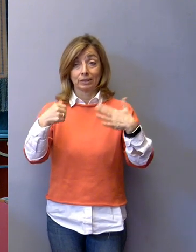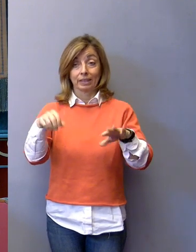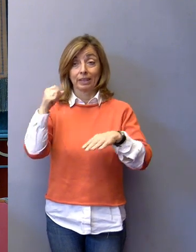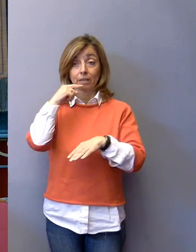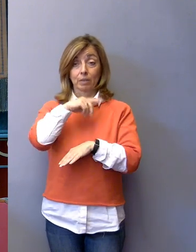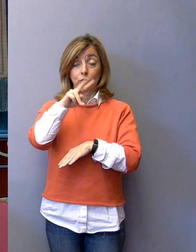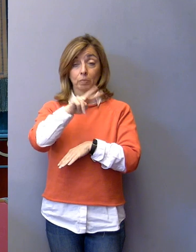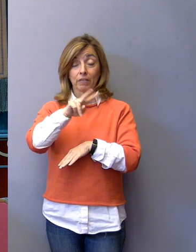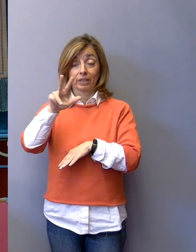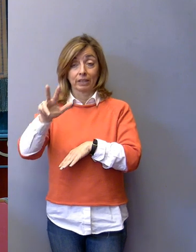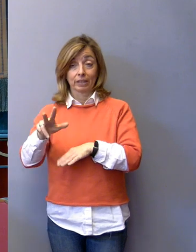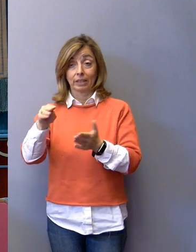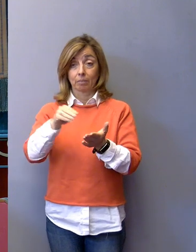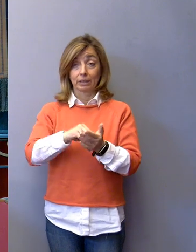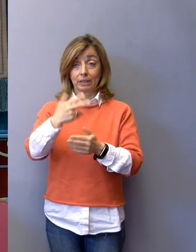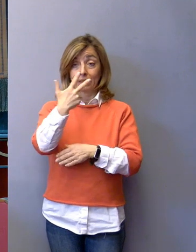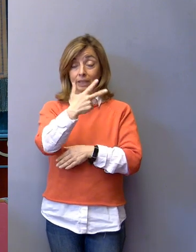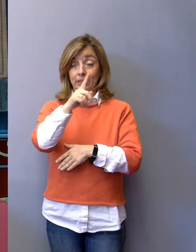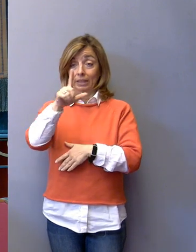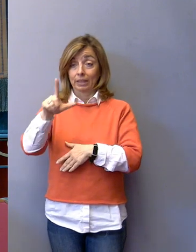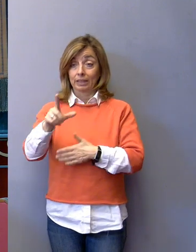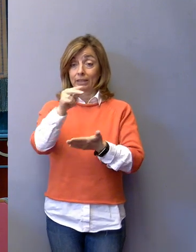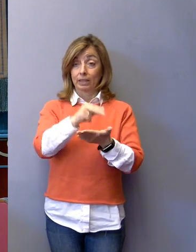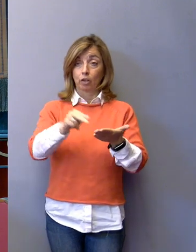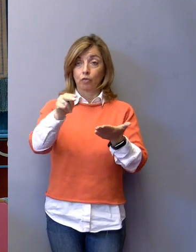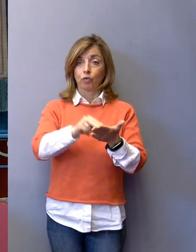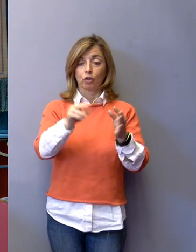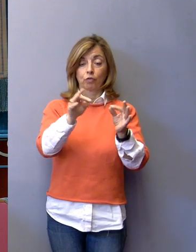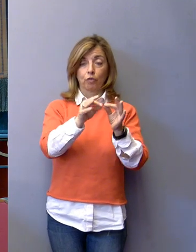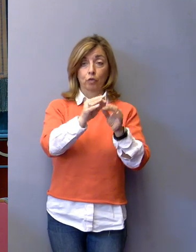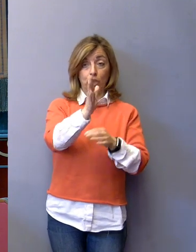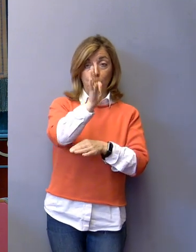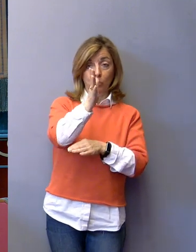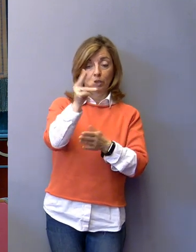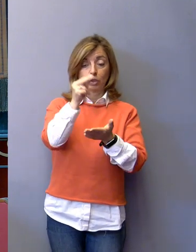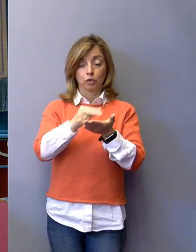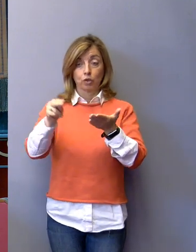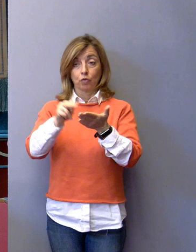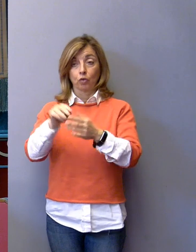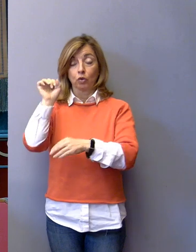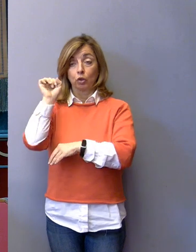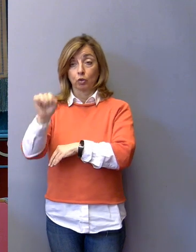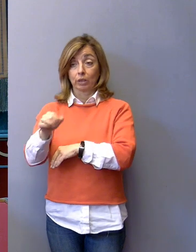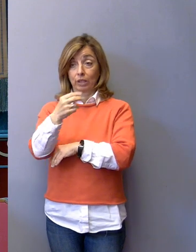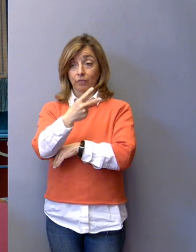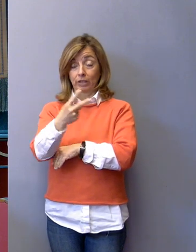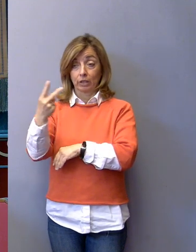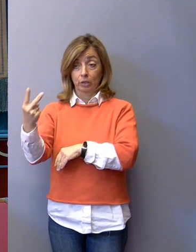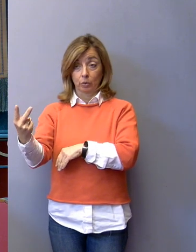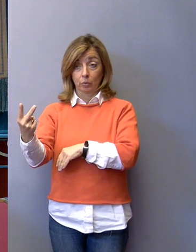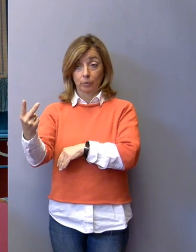2023 presenti 37 voti favorevoli 15 voti contrari 22